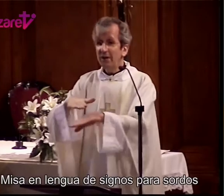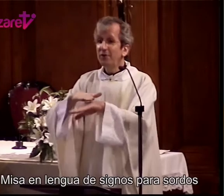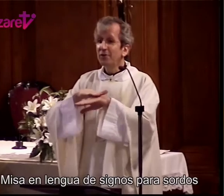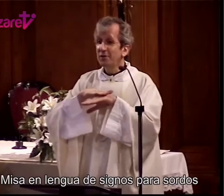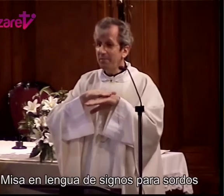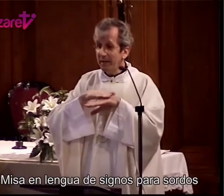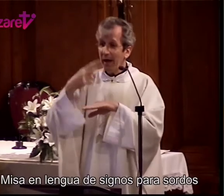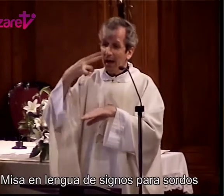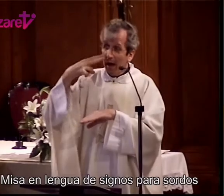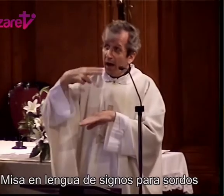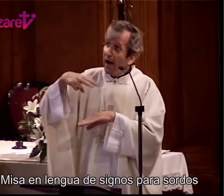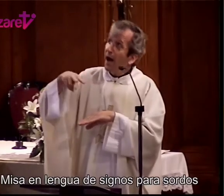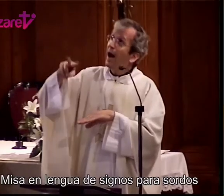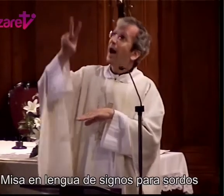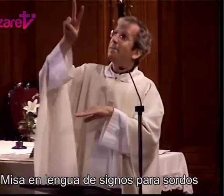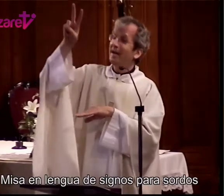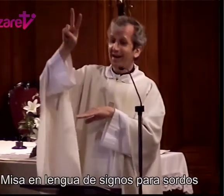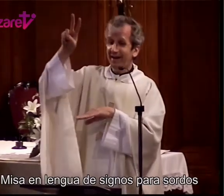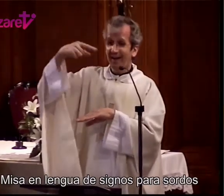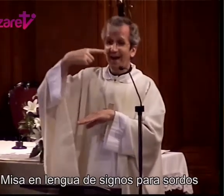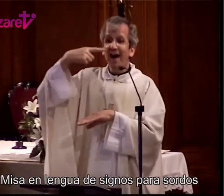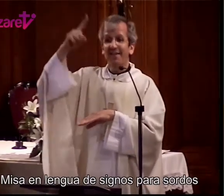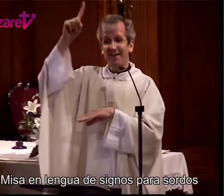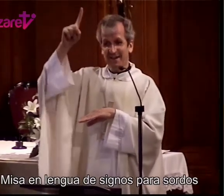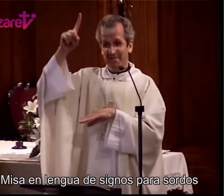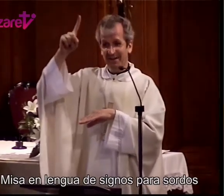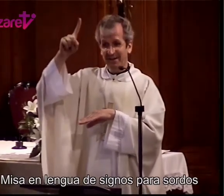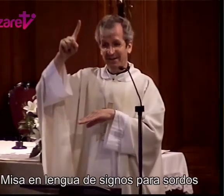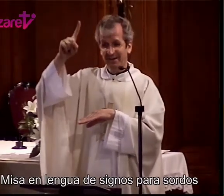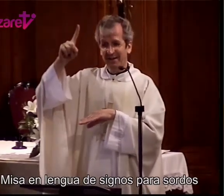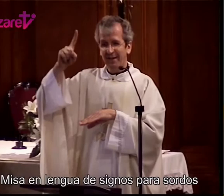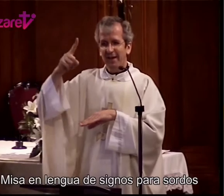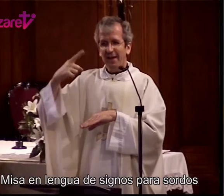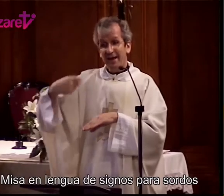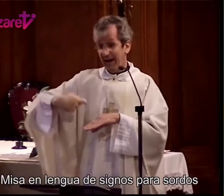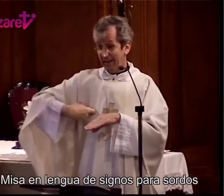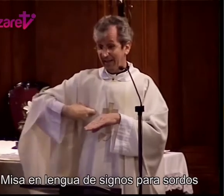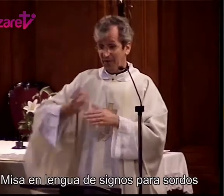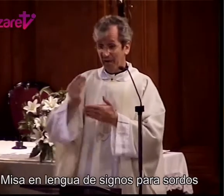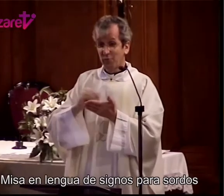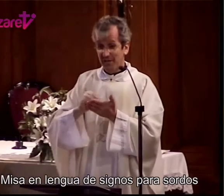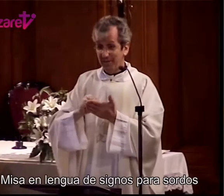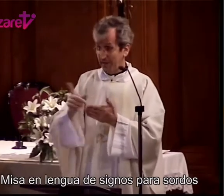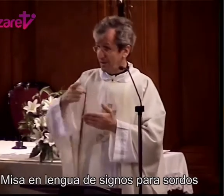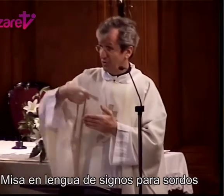nos invita a mirar hacia arriba. La tentación que muchas veces